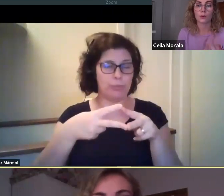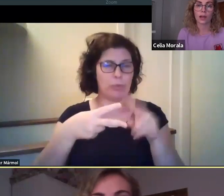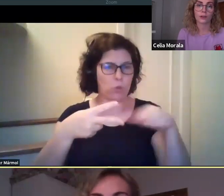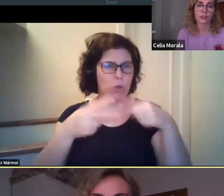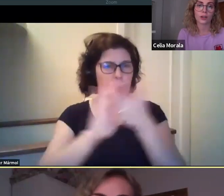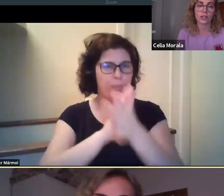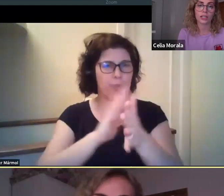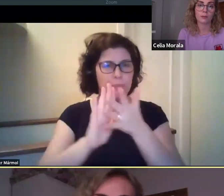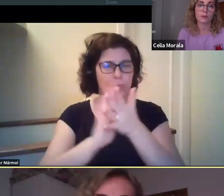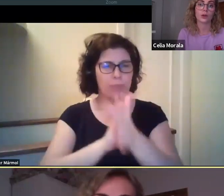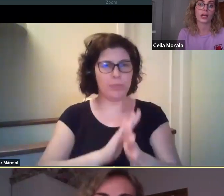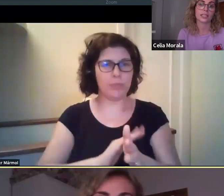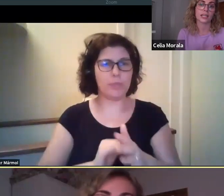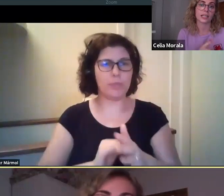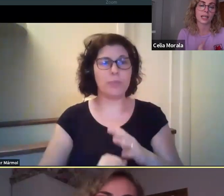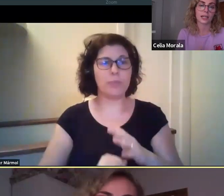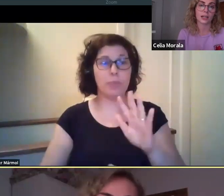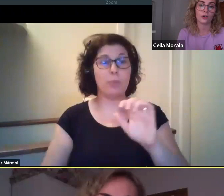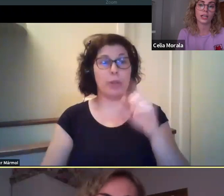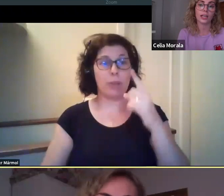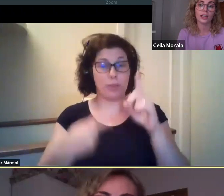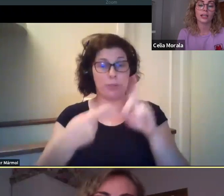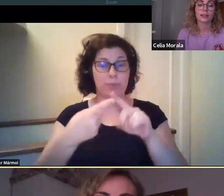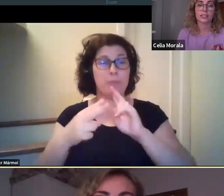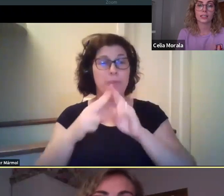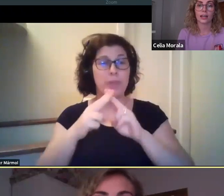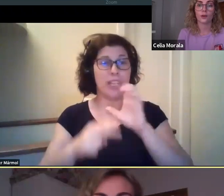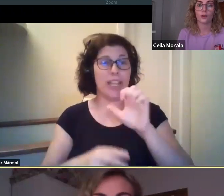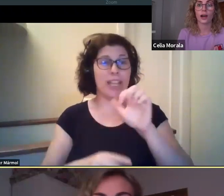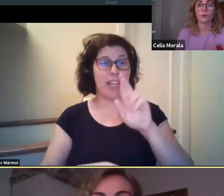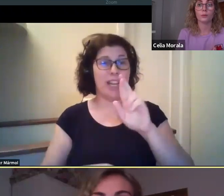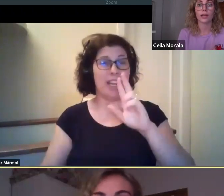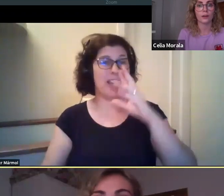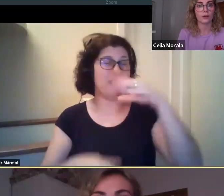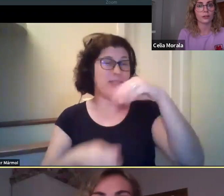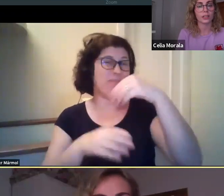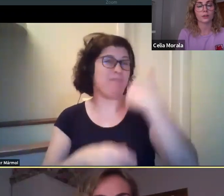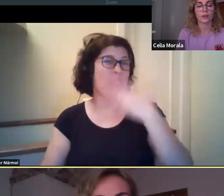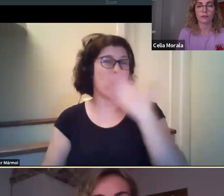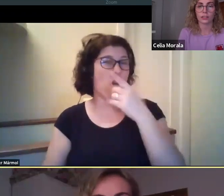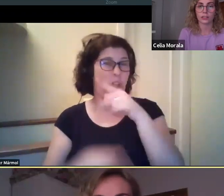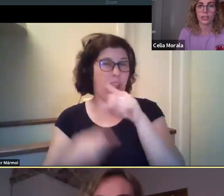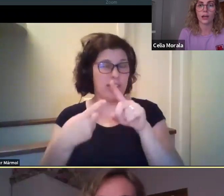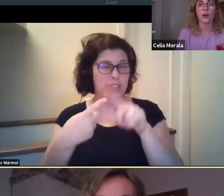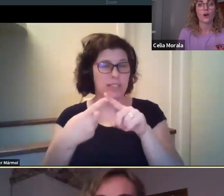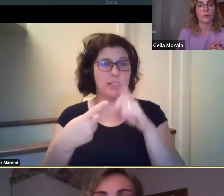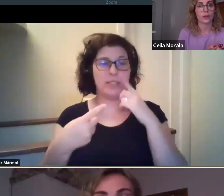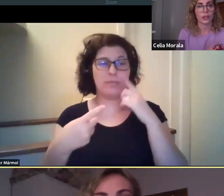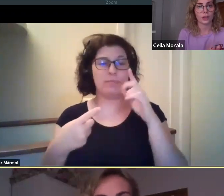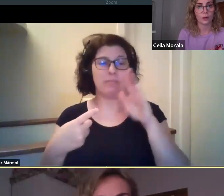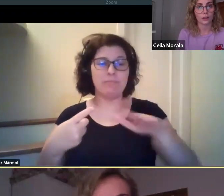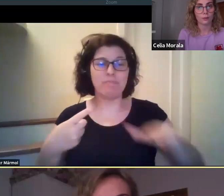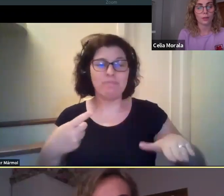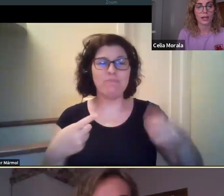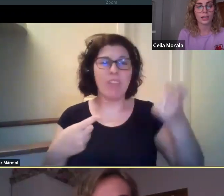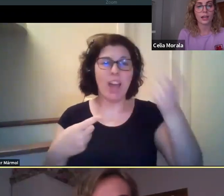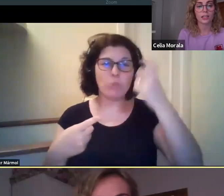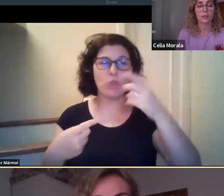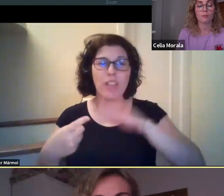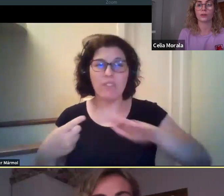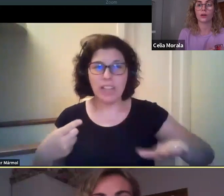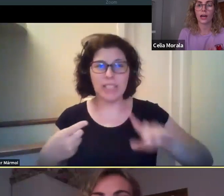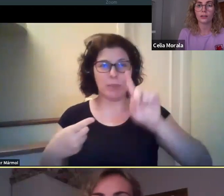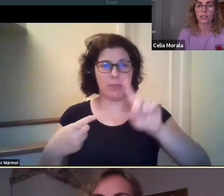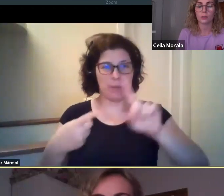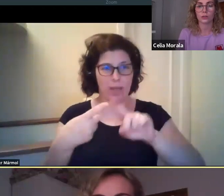pero por un lado nos encontraríamos con la SR Ya Están en el Cole, destinado a alumnado tanto de infantil como de educación primaria, y